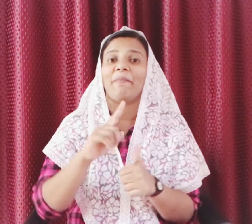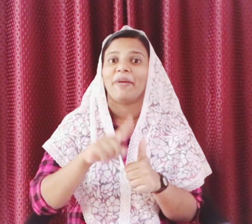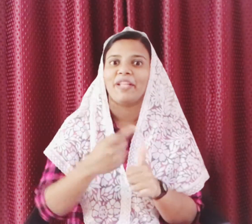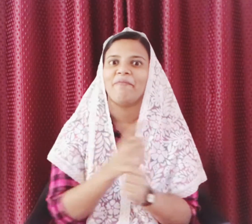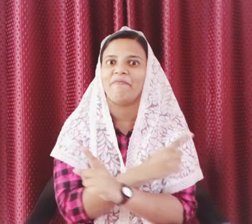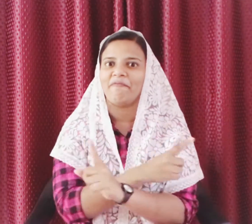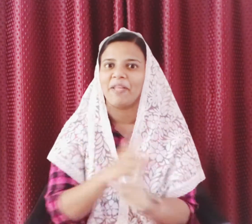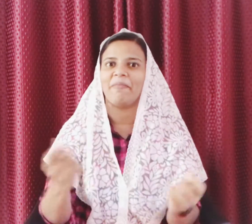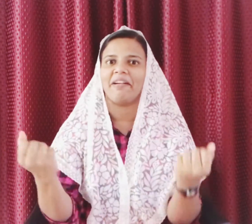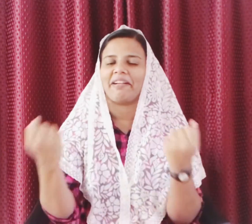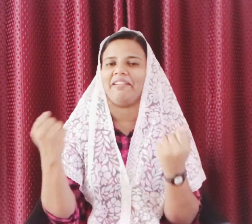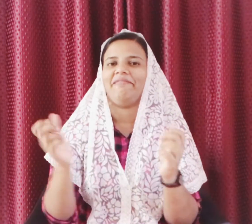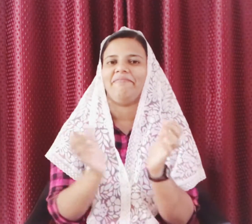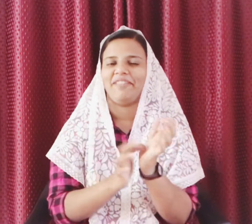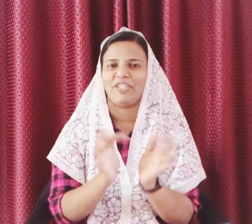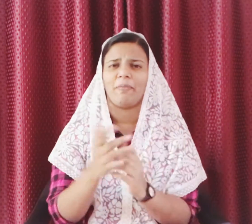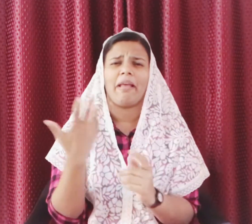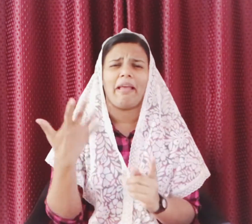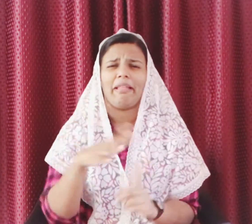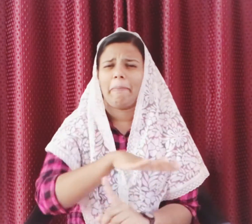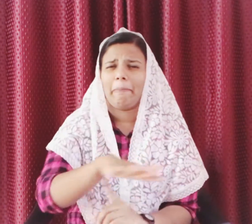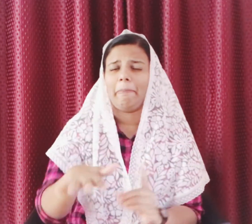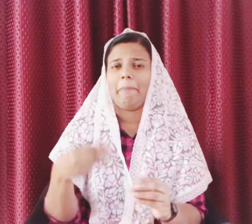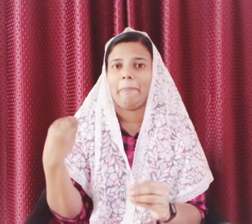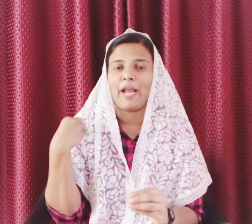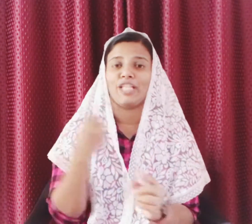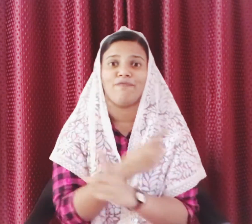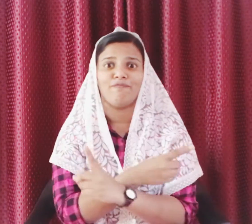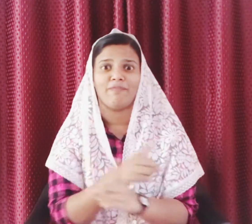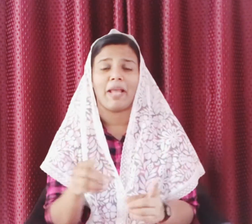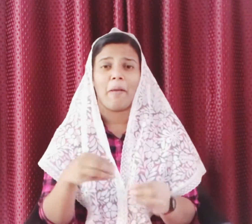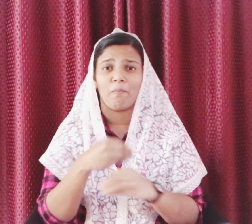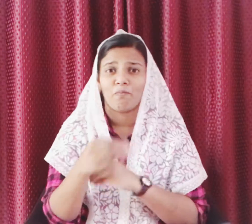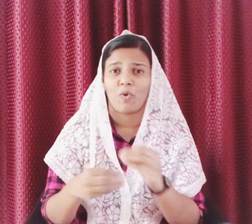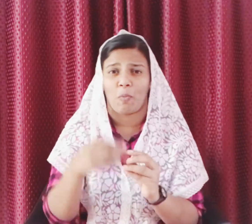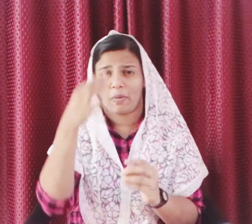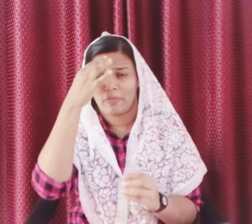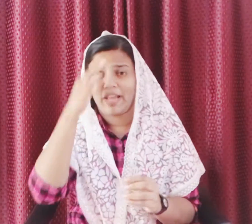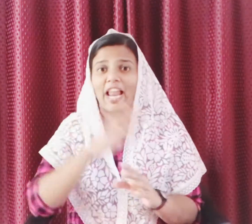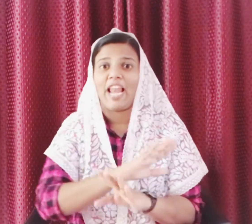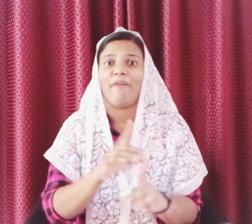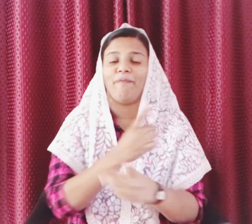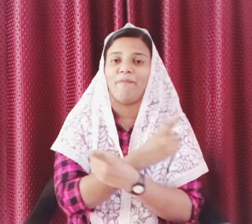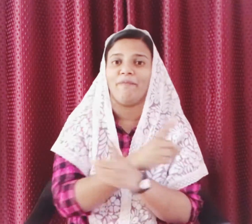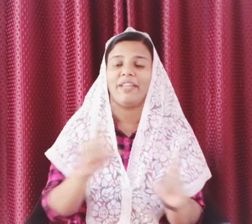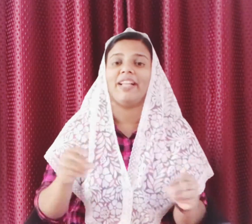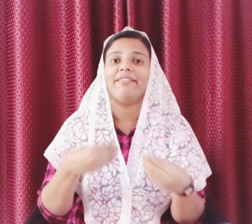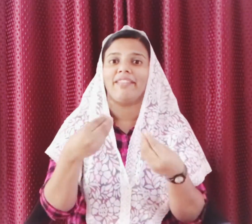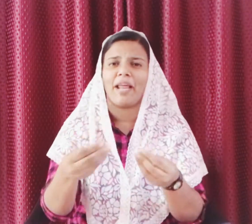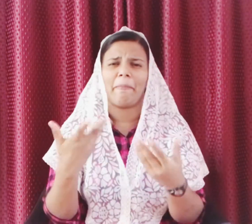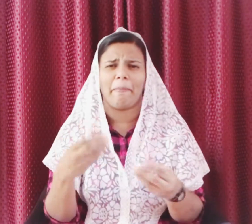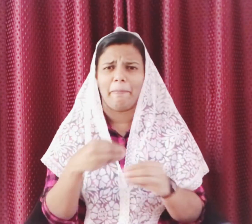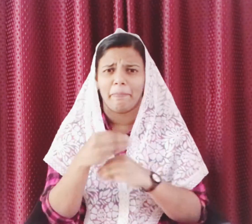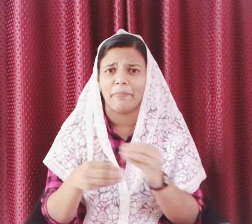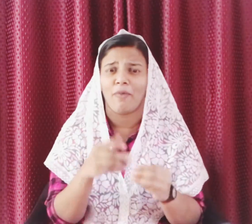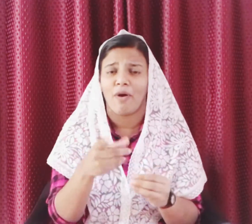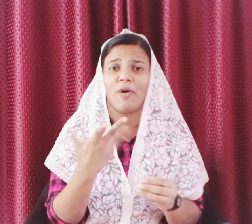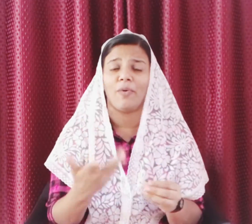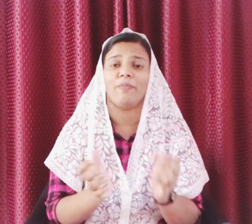പ്രത്യേകതയാണ്, വിടുവിപ്പാൻ കഴിവുള്ളവനാണ്. ഏത് പ്രതിസന്ധിയിൽ നിന്നും വിടുവിപ്പാൻ കഴിവുണ്ട്, ഏത് പ്രശ്നത്തിൽ നിന്ന് നമ്മളെ വിടുവിപ്പാൻ കഴിവുണ്ട്, ഏത് ബുദ്ധിമുട്ടിനകത്തു നിന്നും